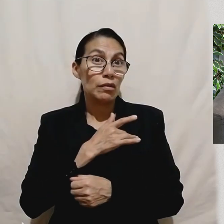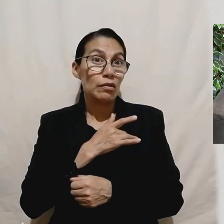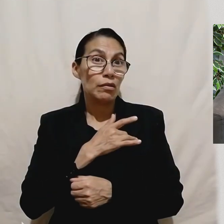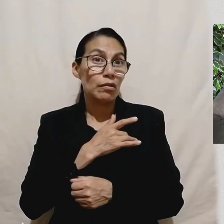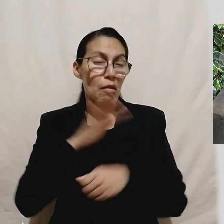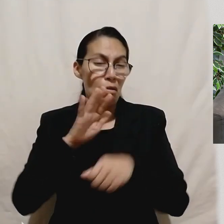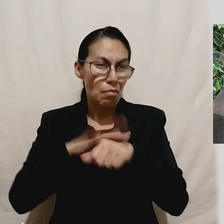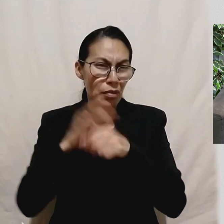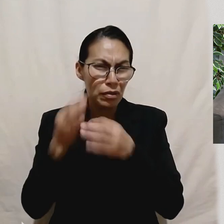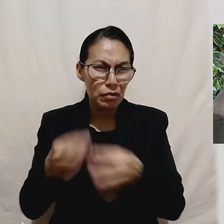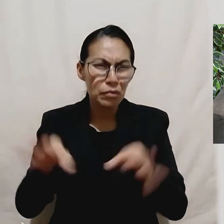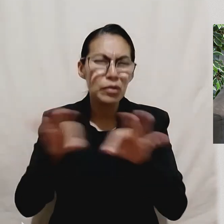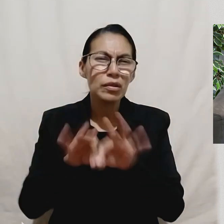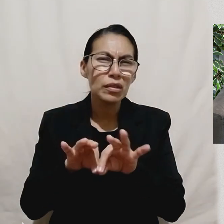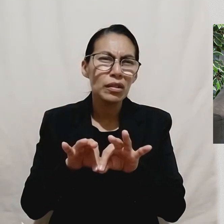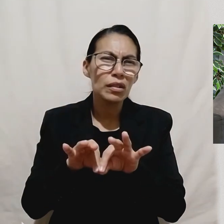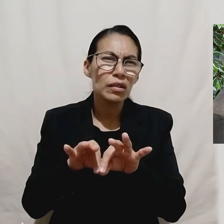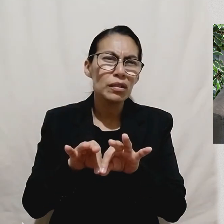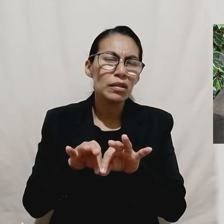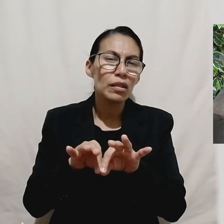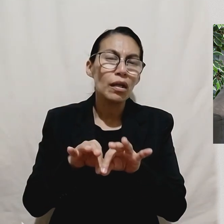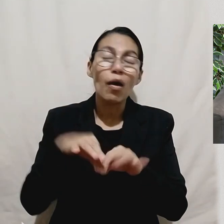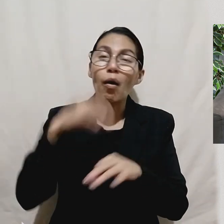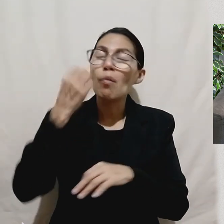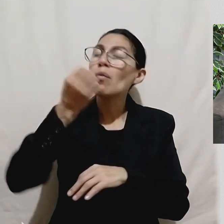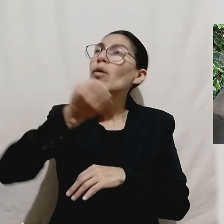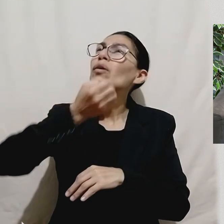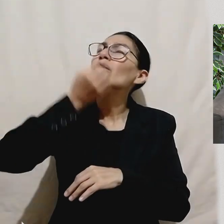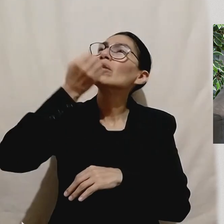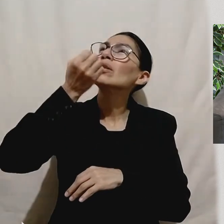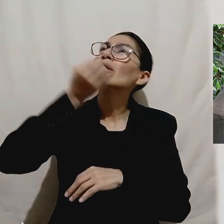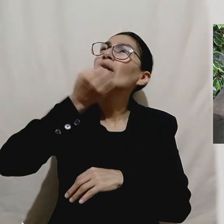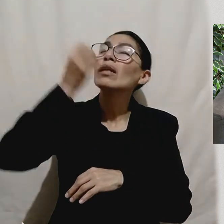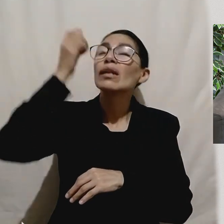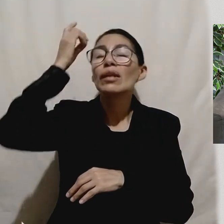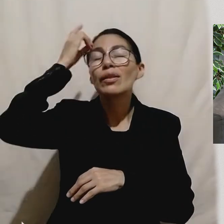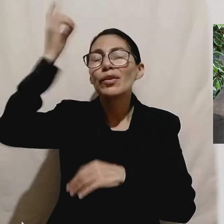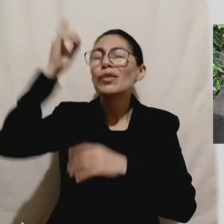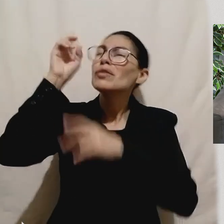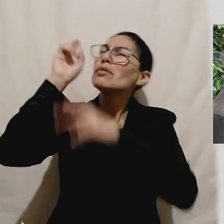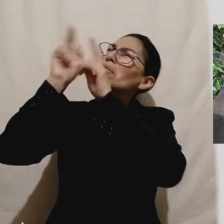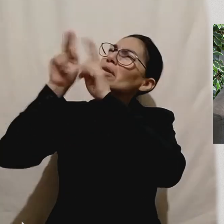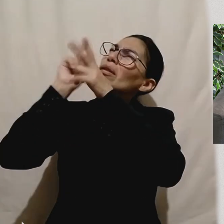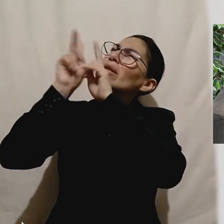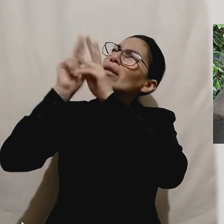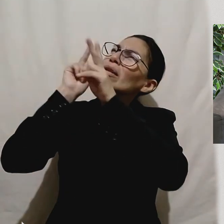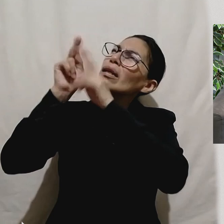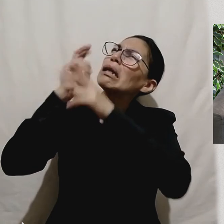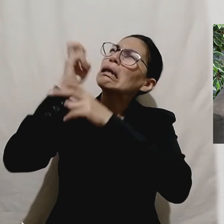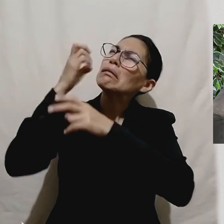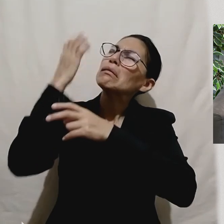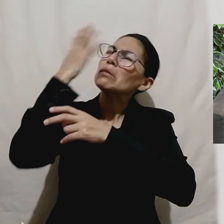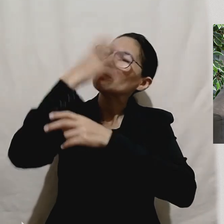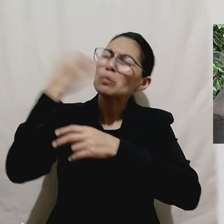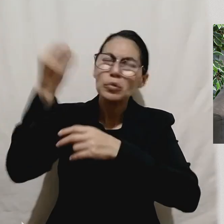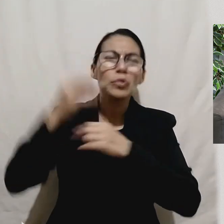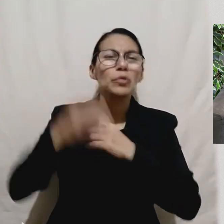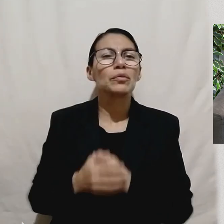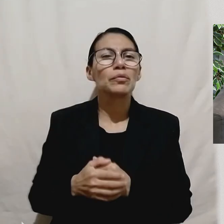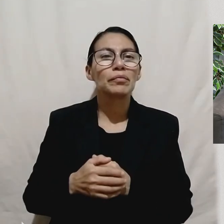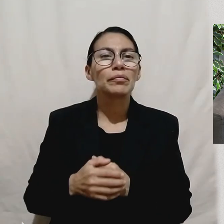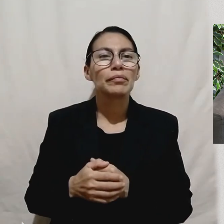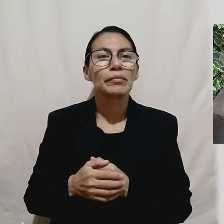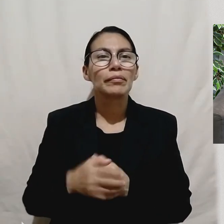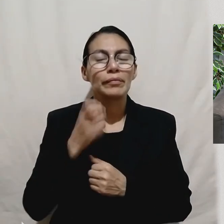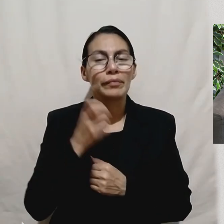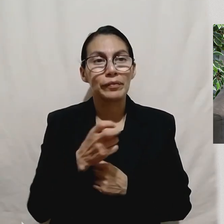se debería poner más enfoque en lo que usted está diciendo no que es la oportunidad que tenemos de accesar a Dios directamente